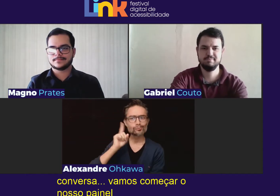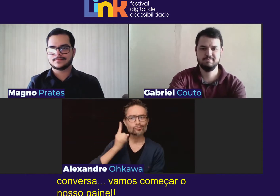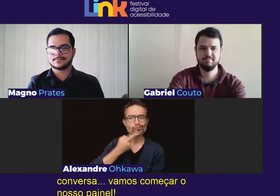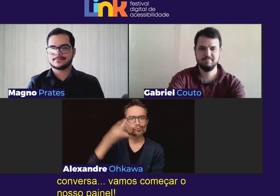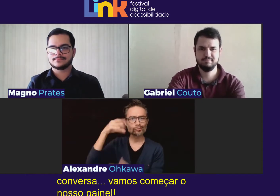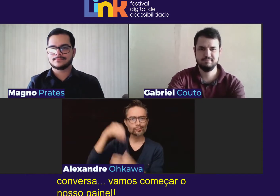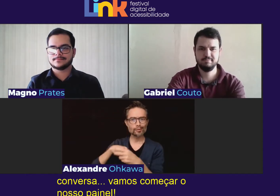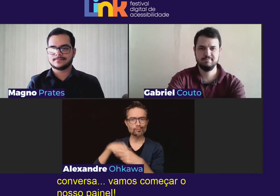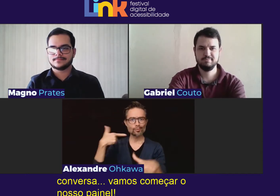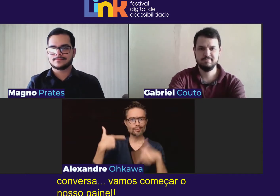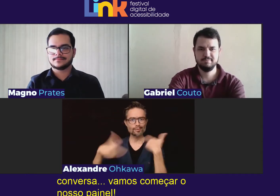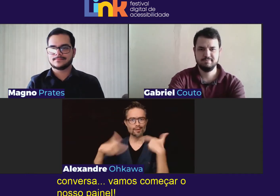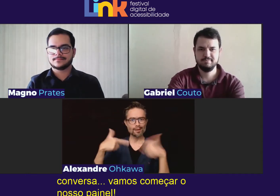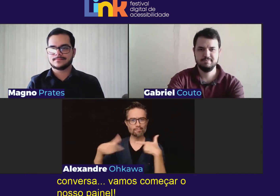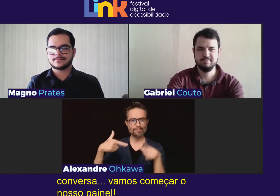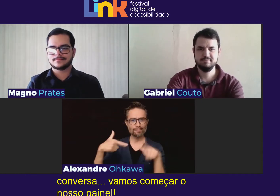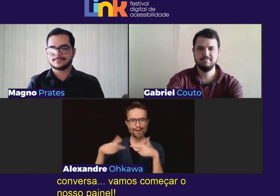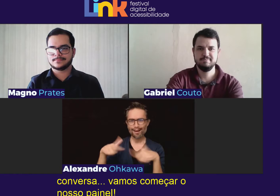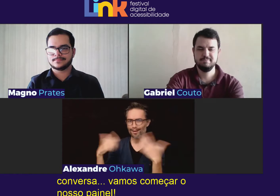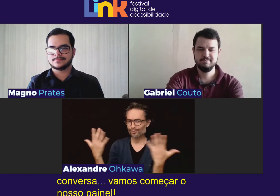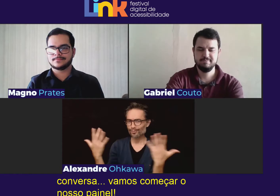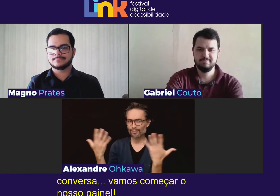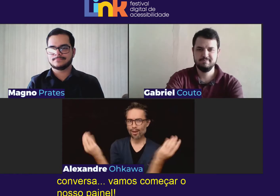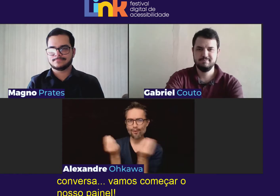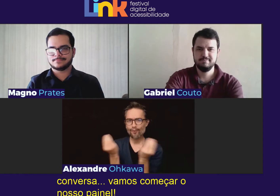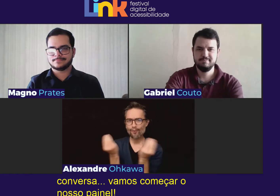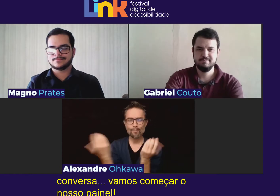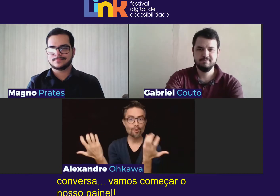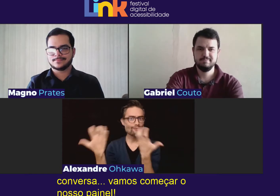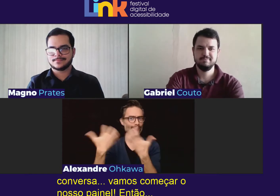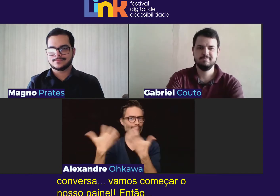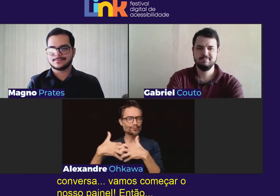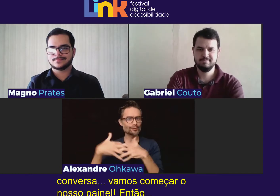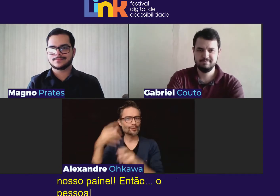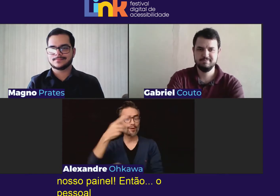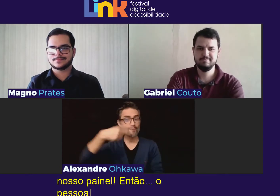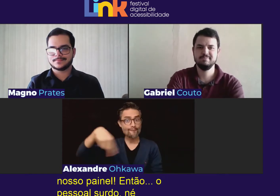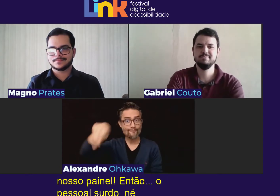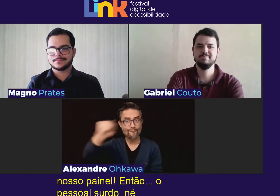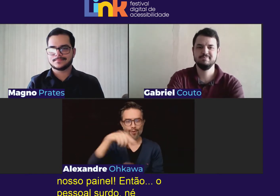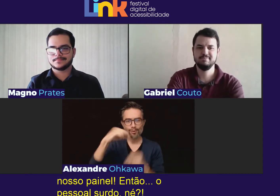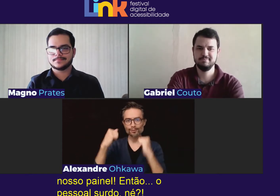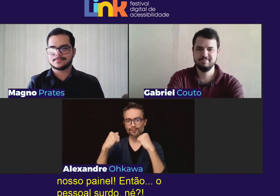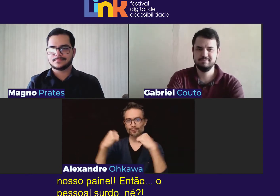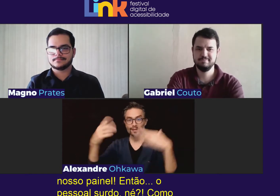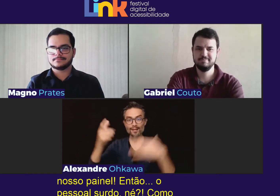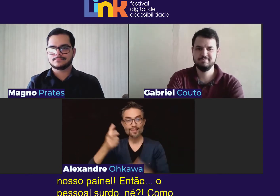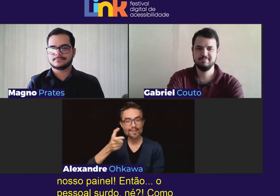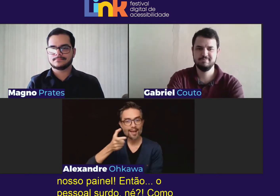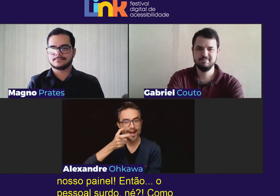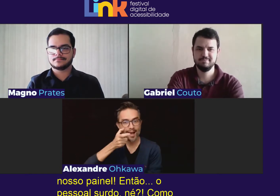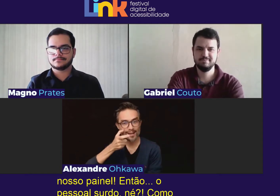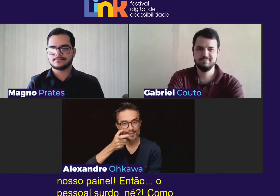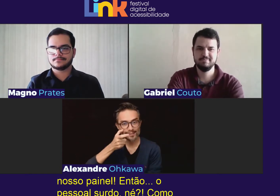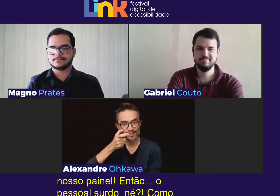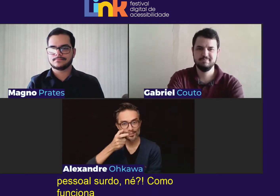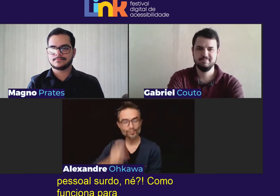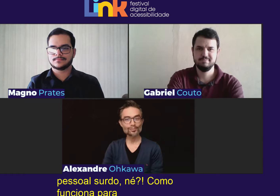Então, o pessoal surdo, né? Como funciona para as pessoas trabalharem? Como